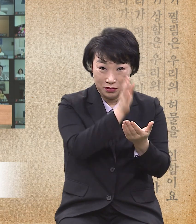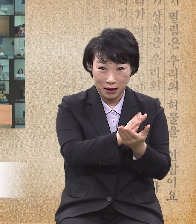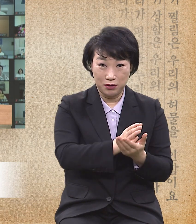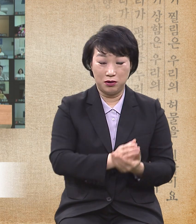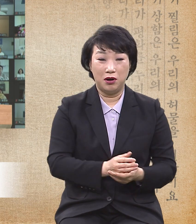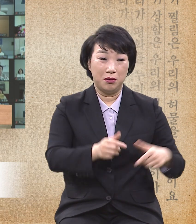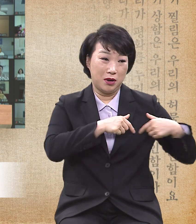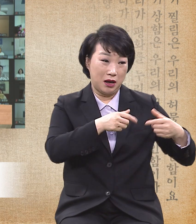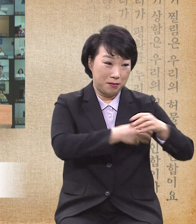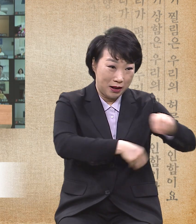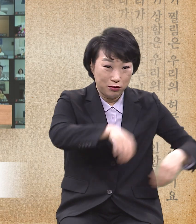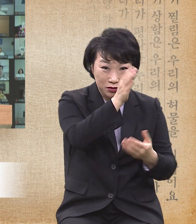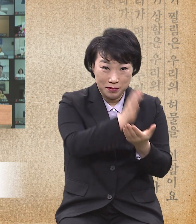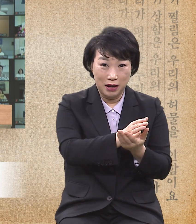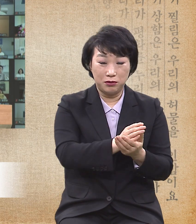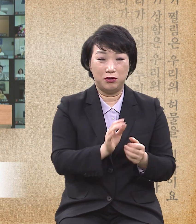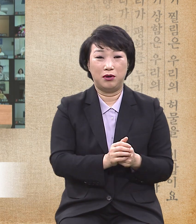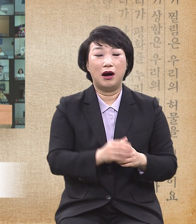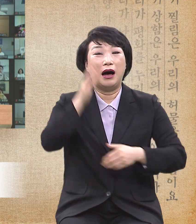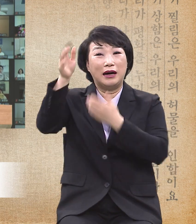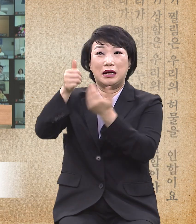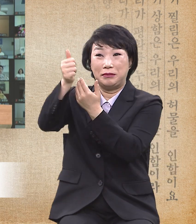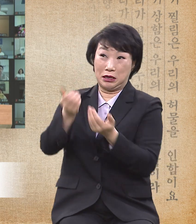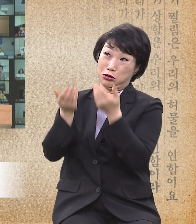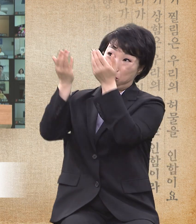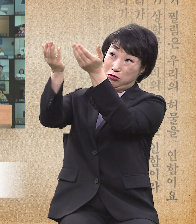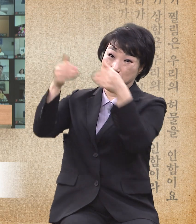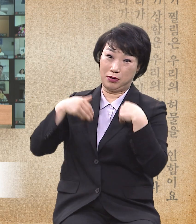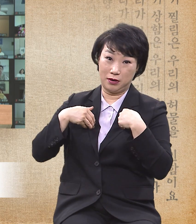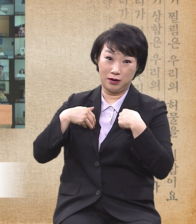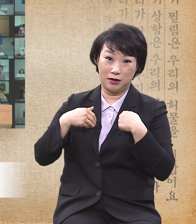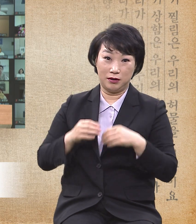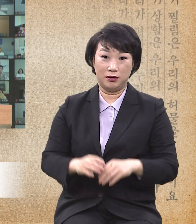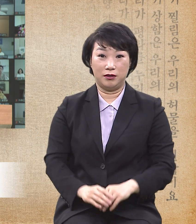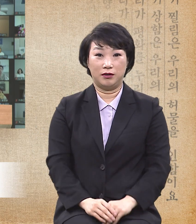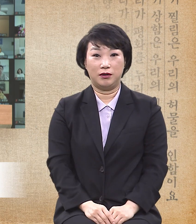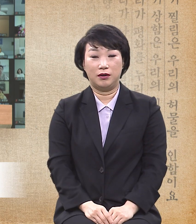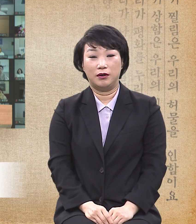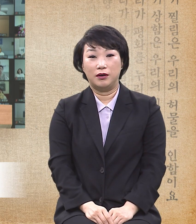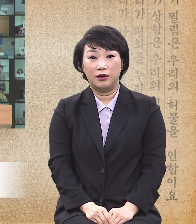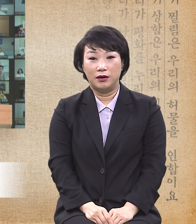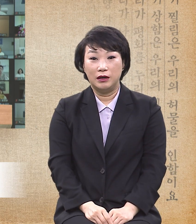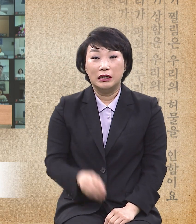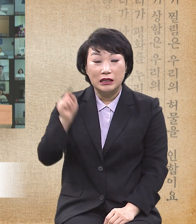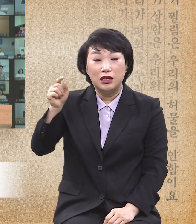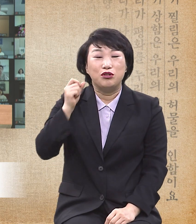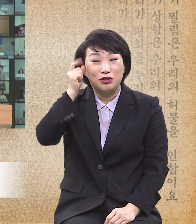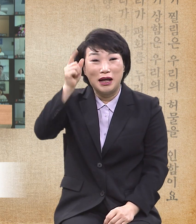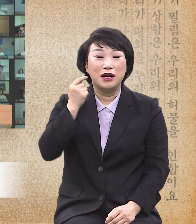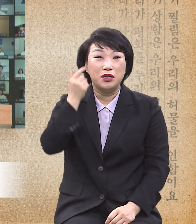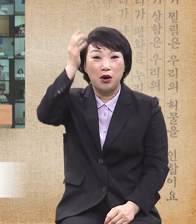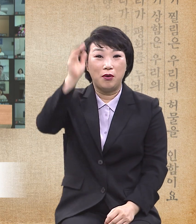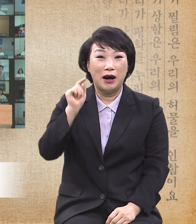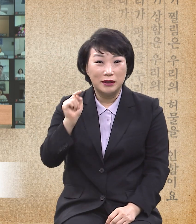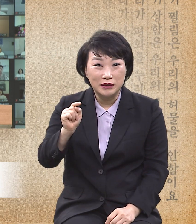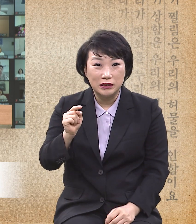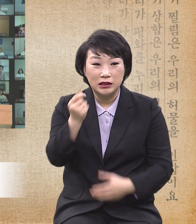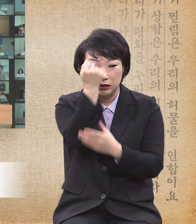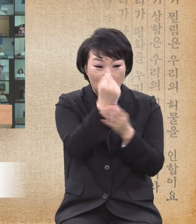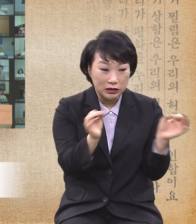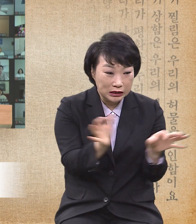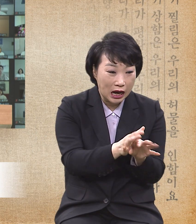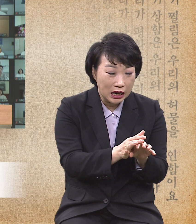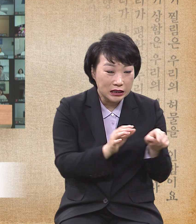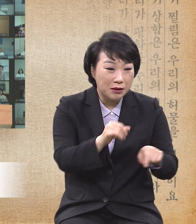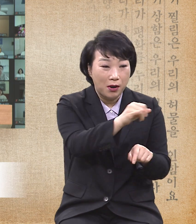마라, 명예와 바꾸지 마라, 하나님께 돌려라. 그 위대한 영광을 썩어